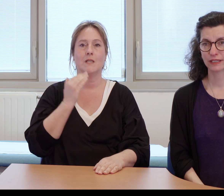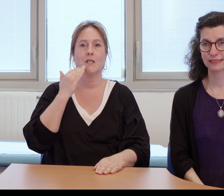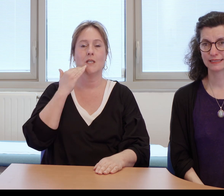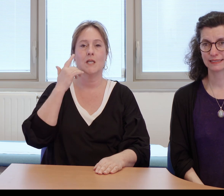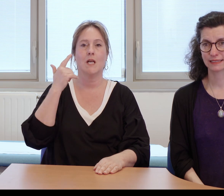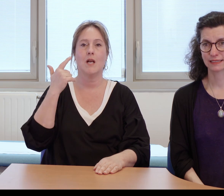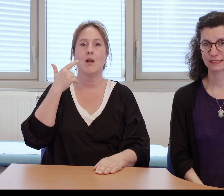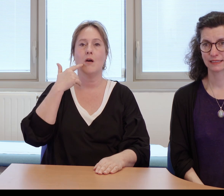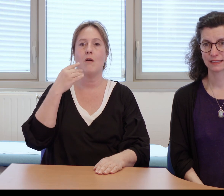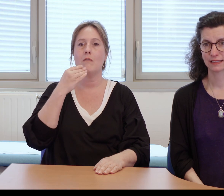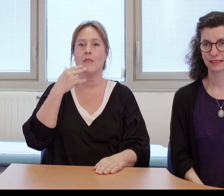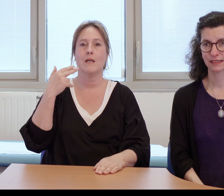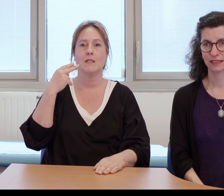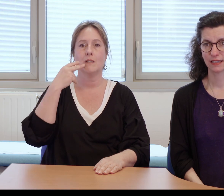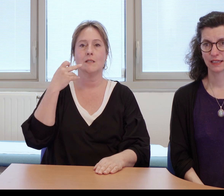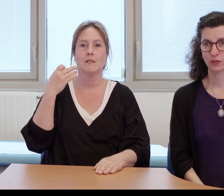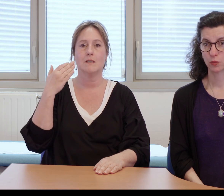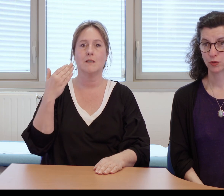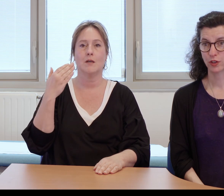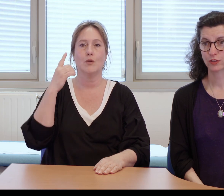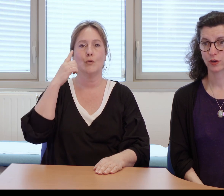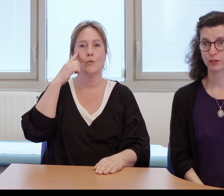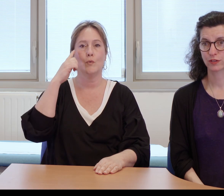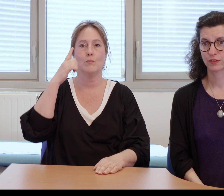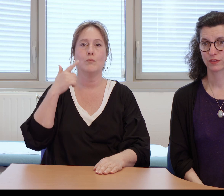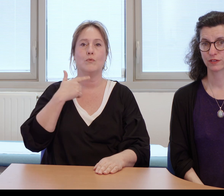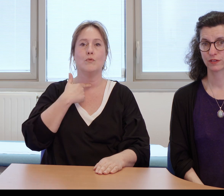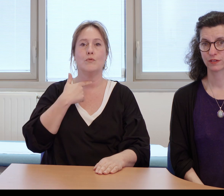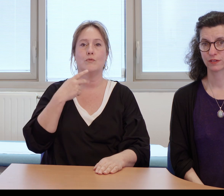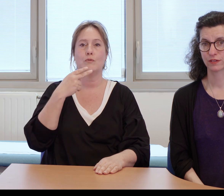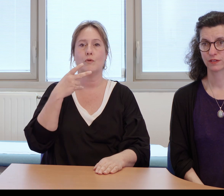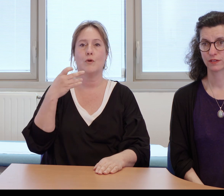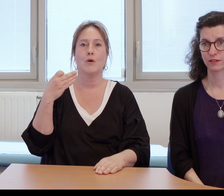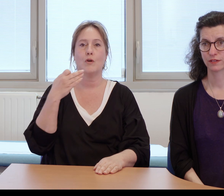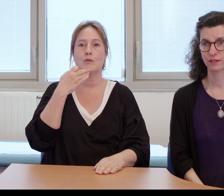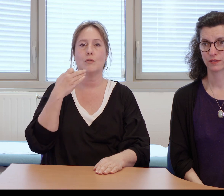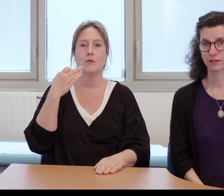Il en existe de plusieurs sortes